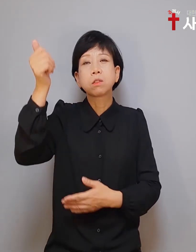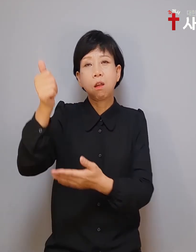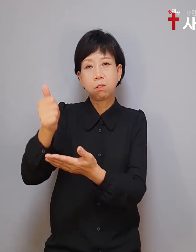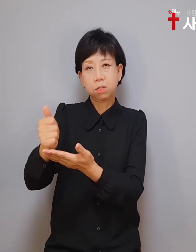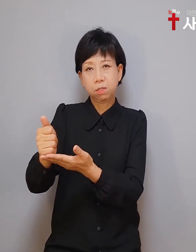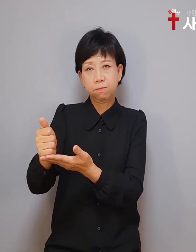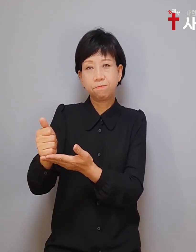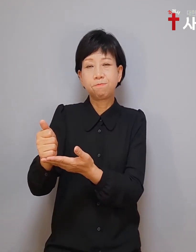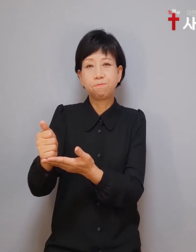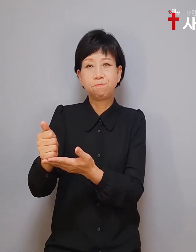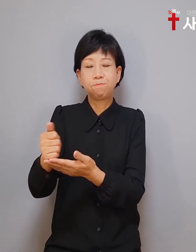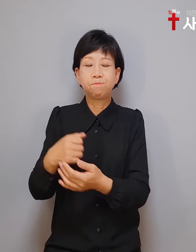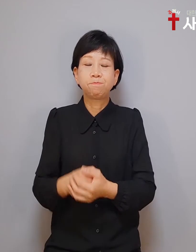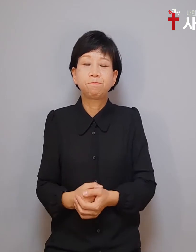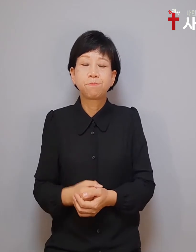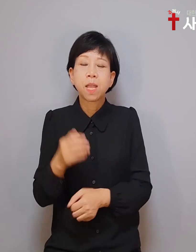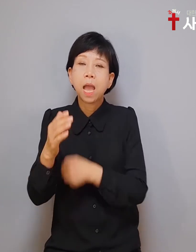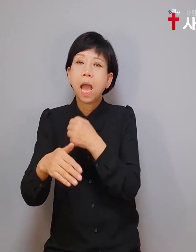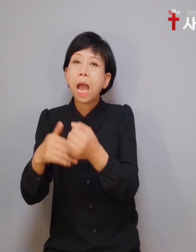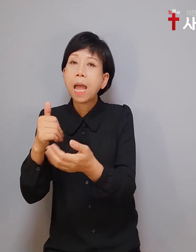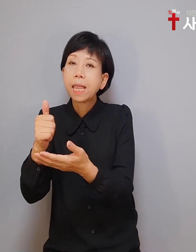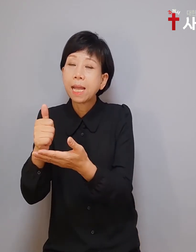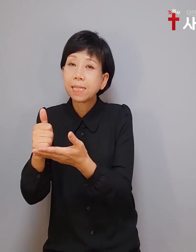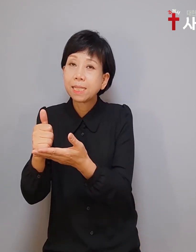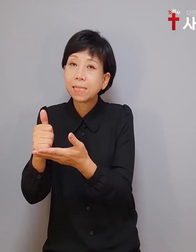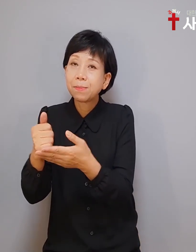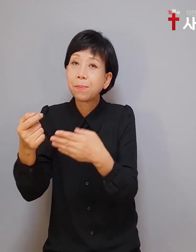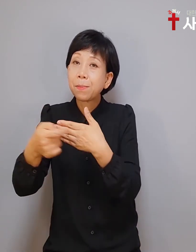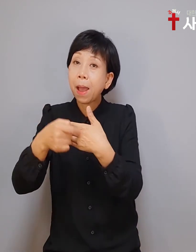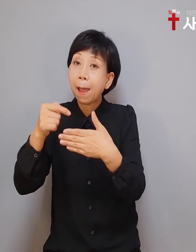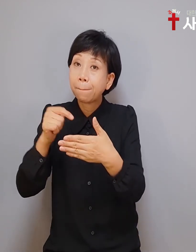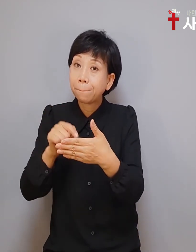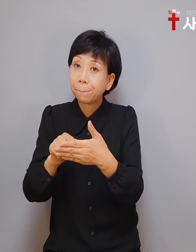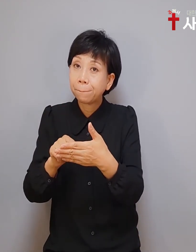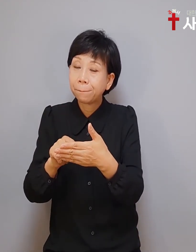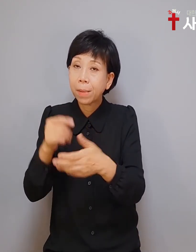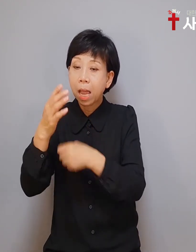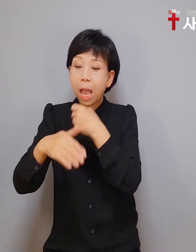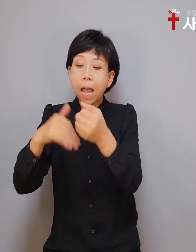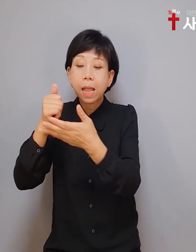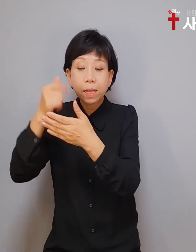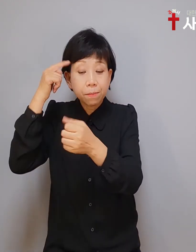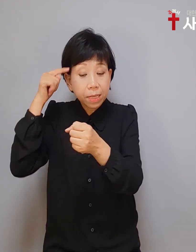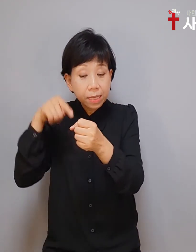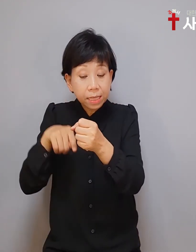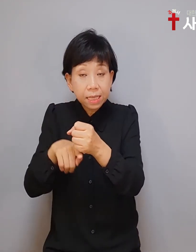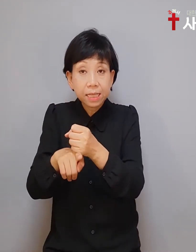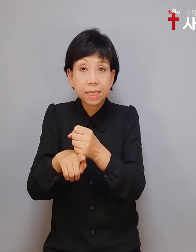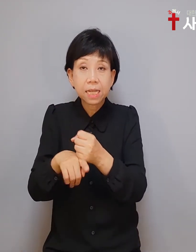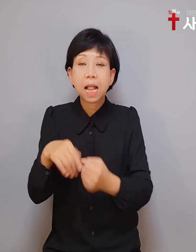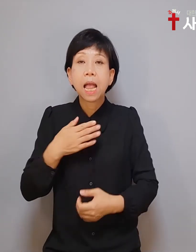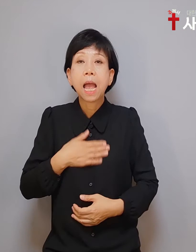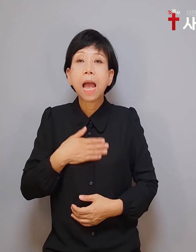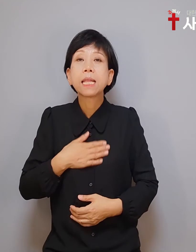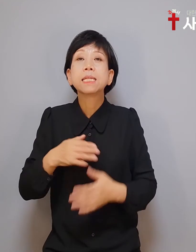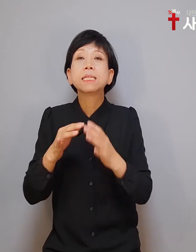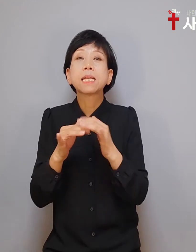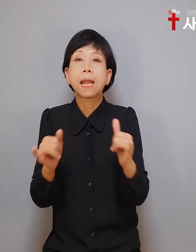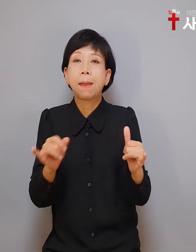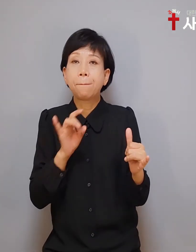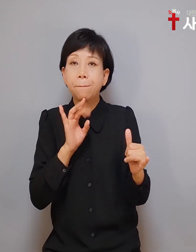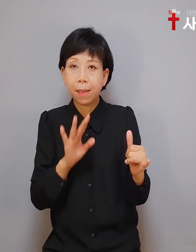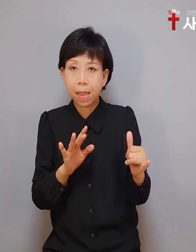이해하는 사람만이 우물에서 물을 길어 올릴 수가 있습니다. 요즘 정말 많은 사람이